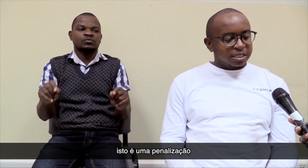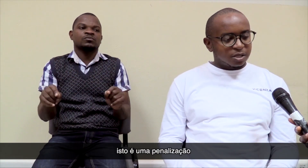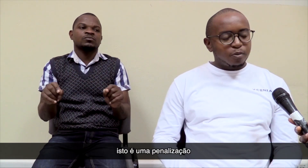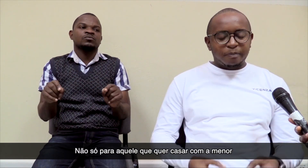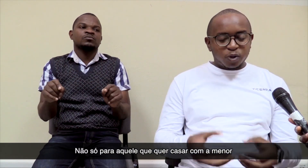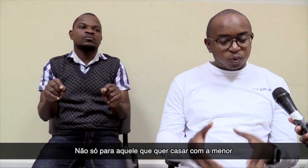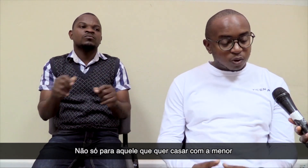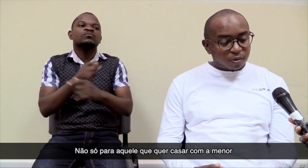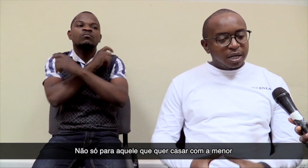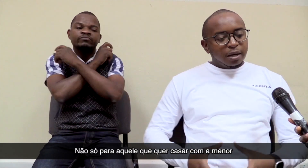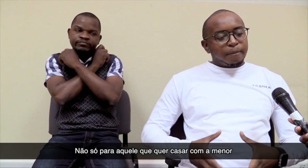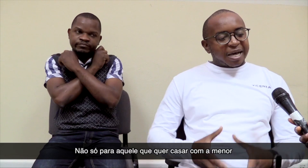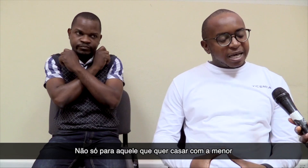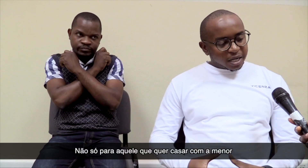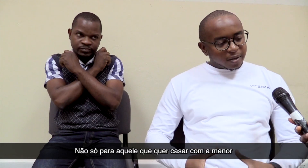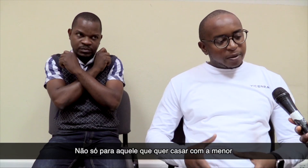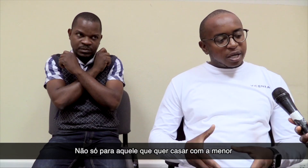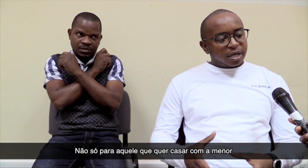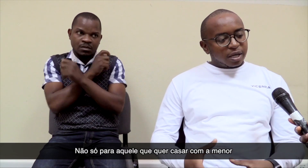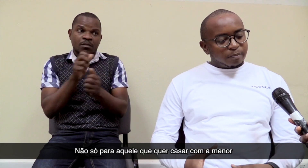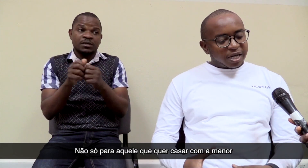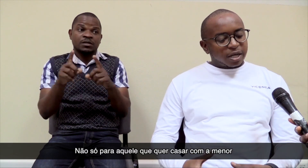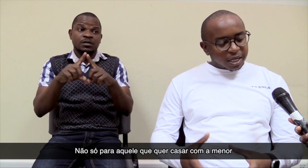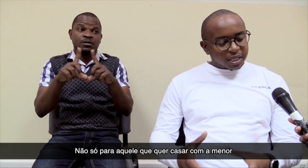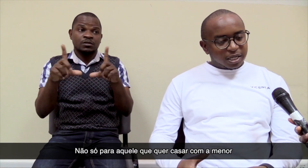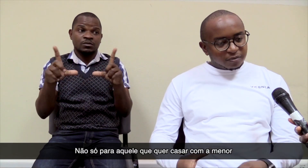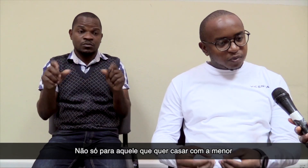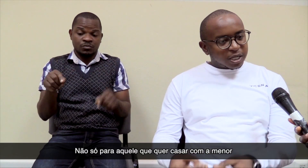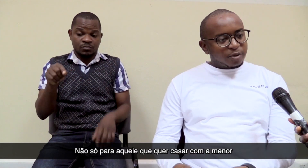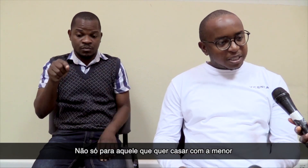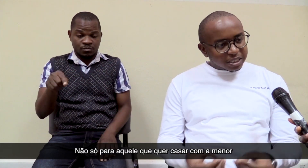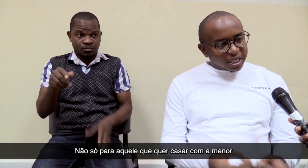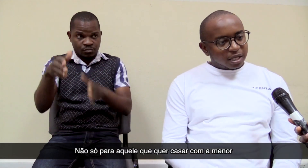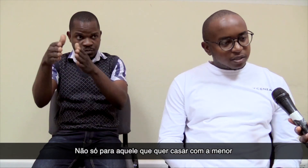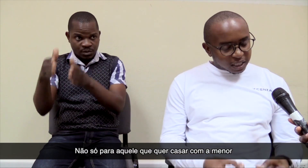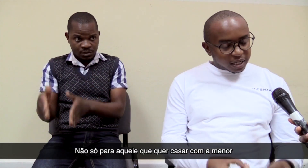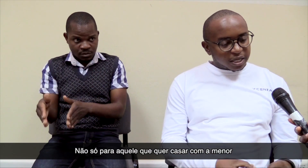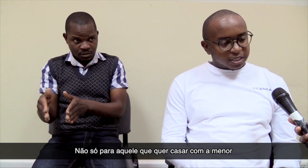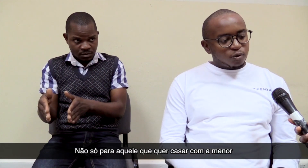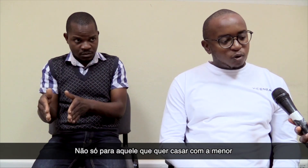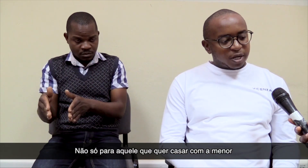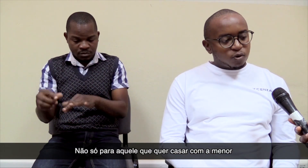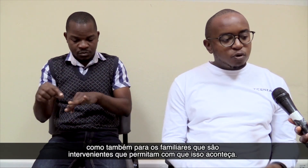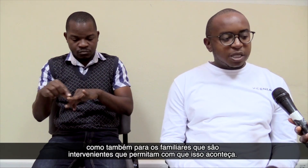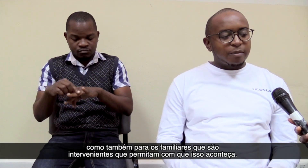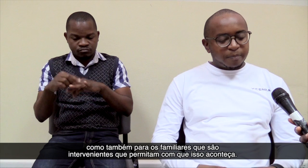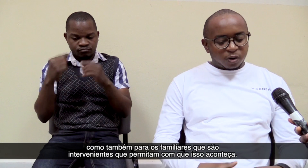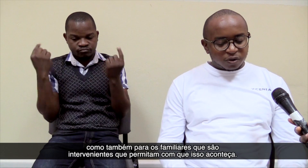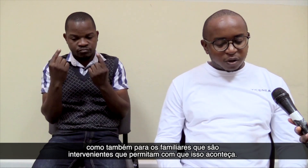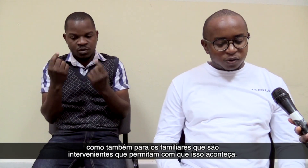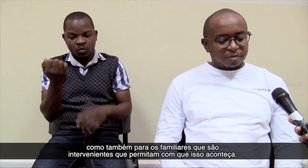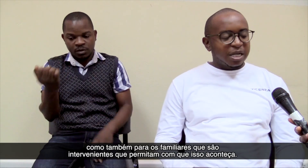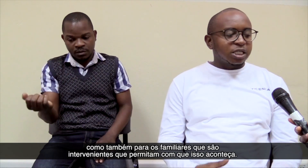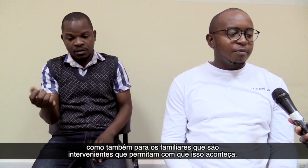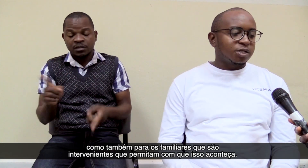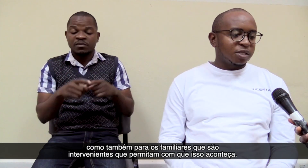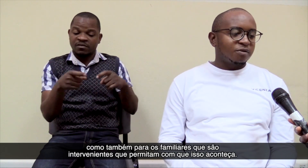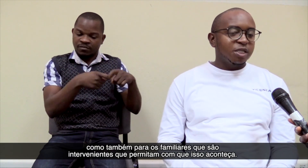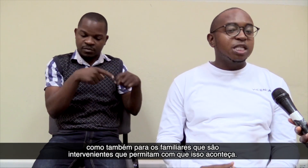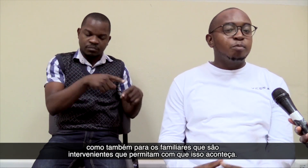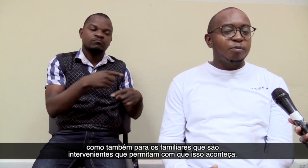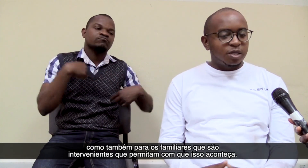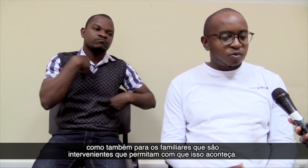da concepção cultural que haja dito. Aqui nós estamos a pensar de modo geral que não podemos trancar essa